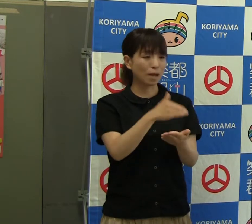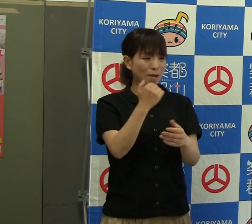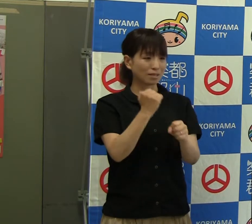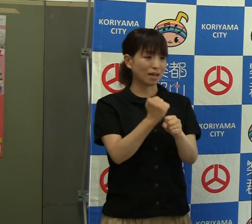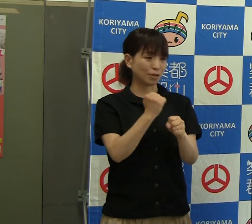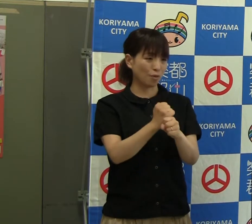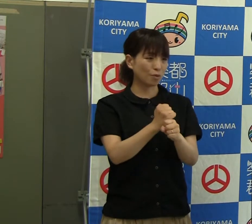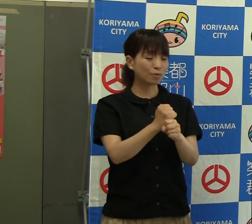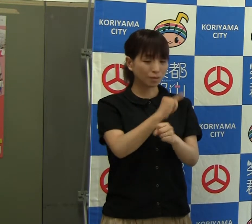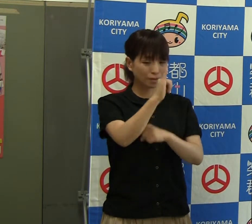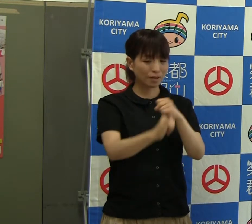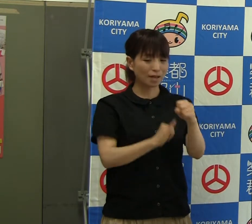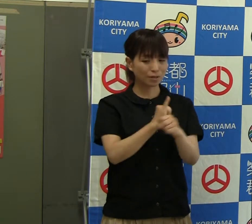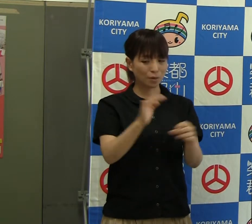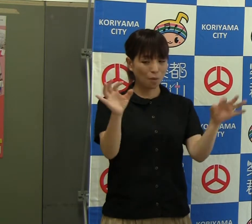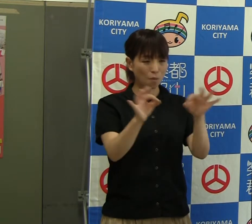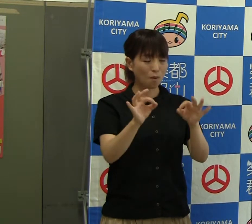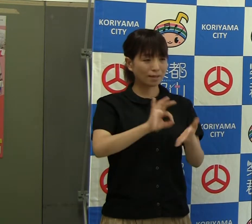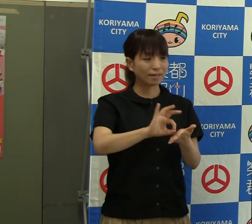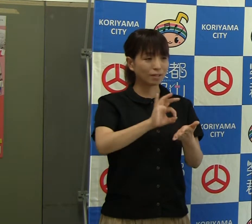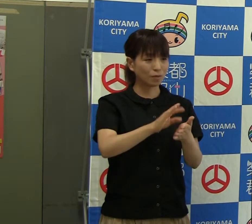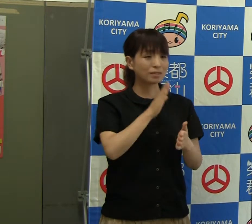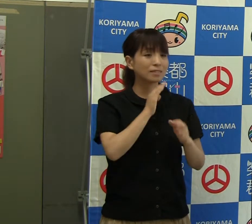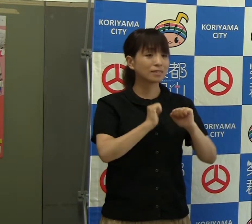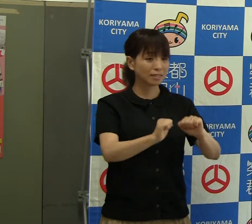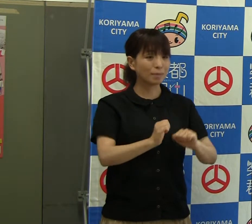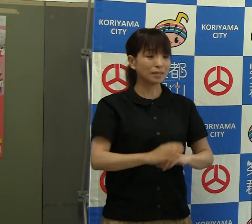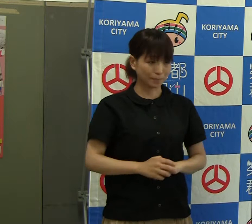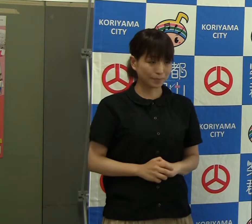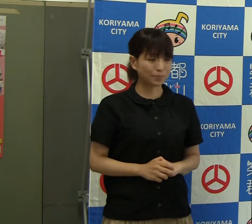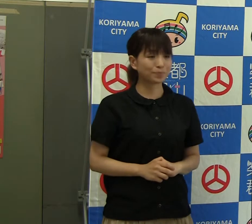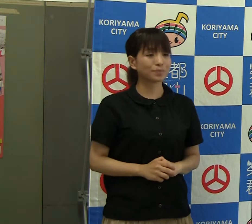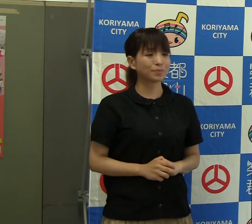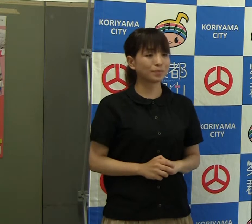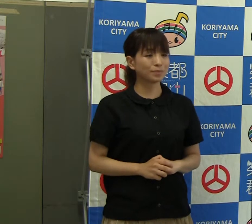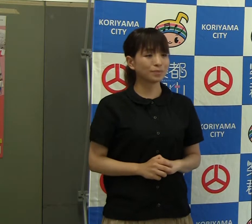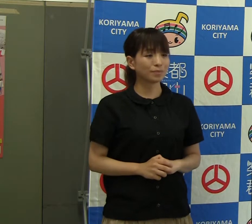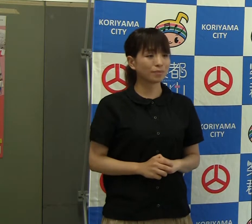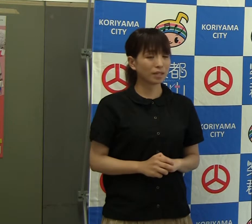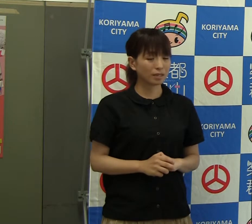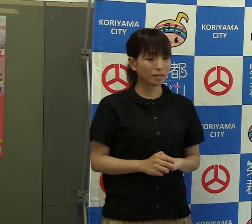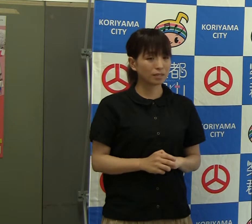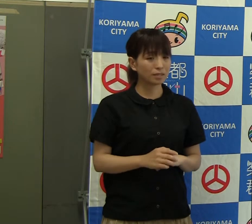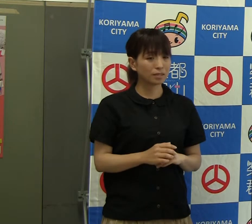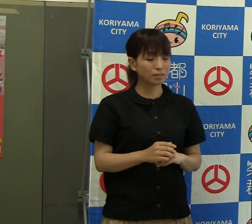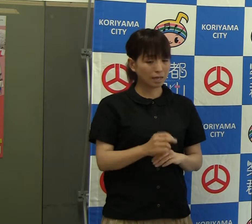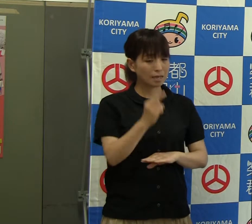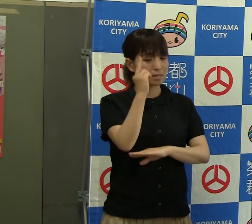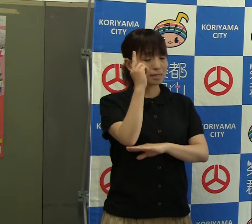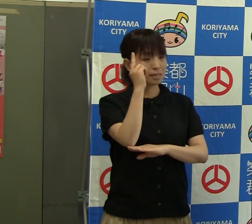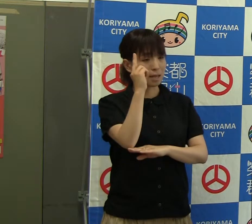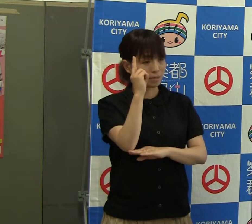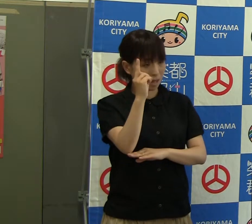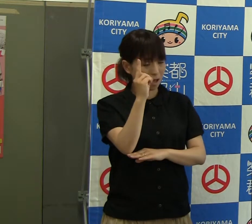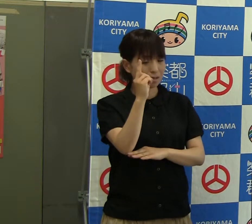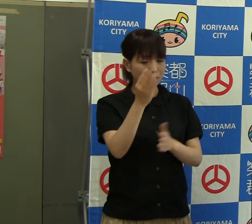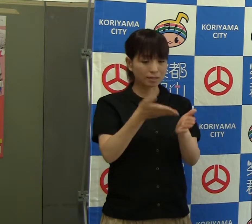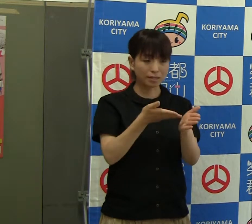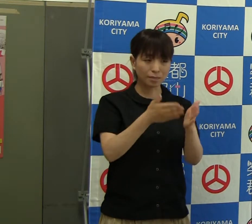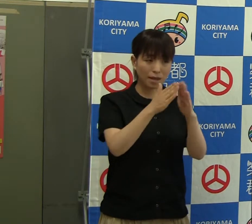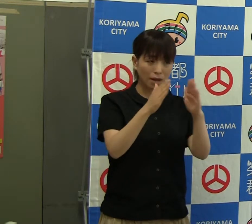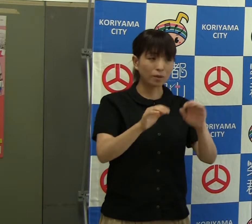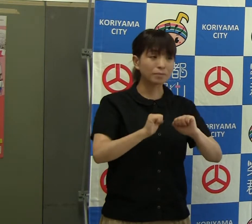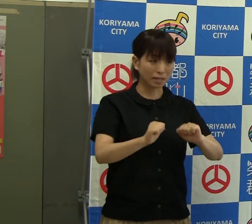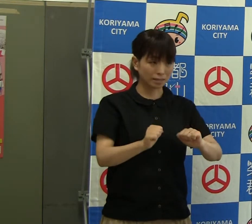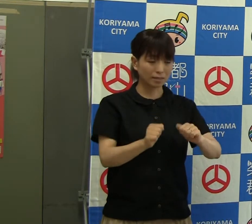実施いたします。で、若干の、セミナーと言いましょうか、説明会をしますので、8